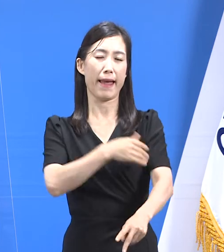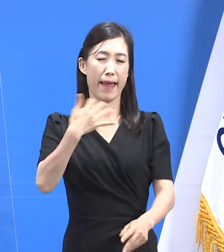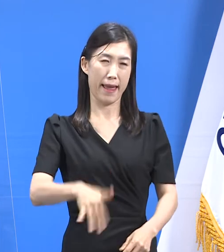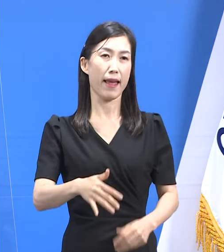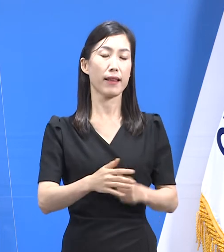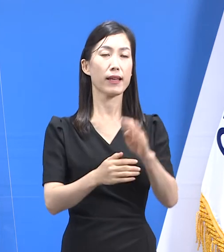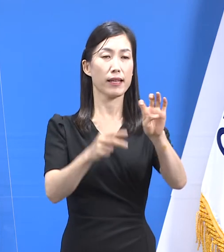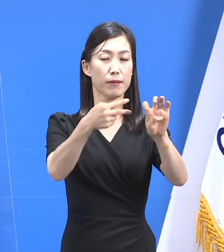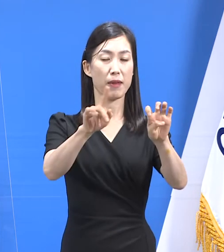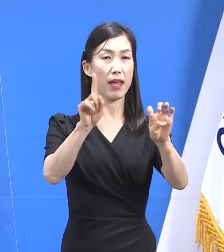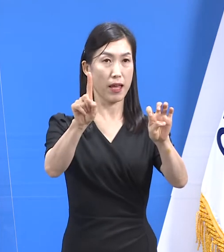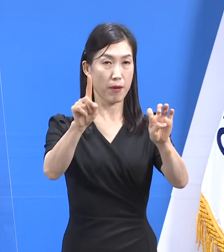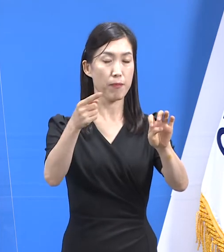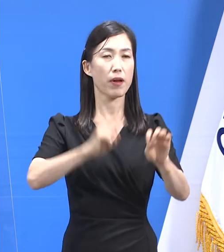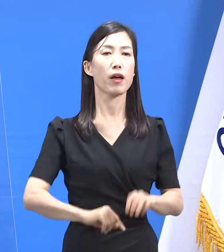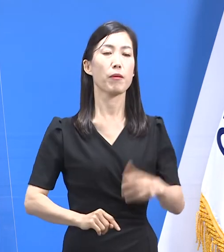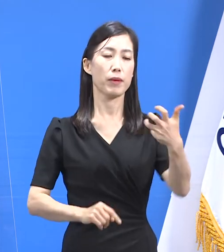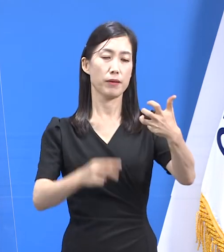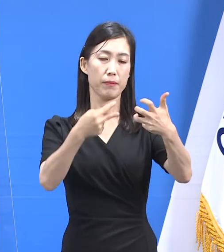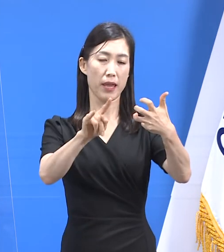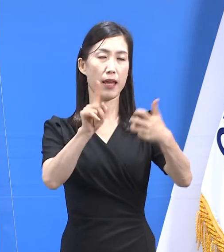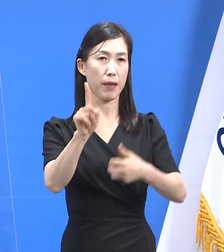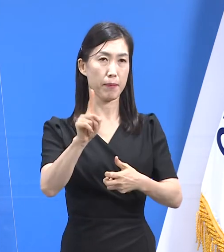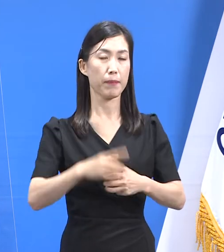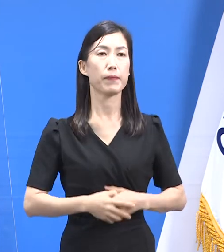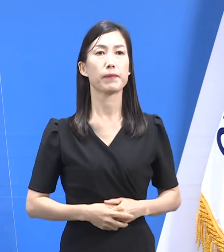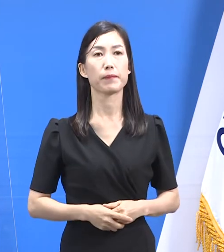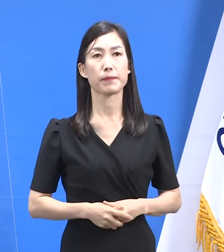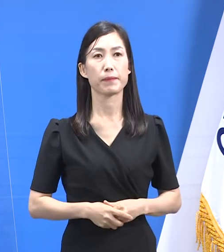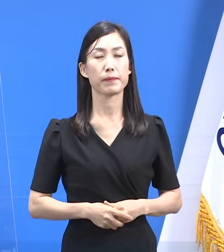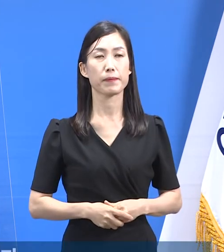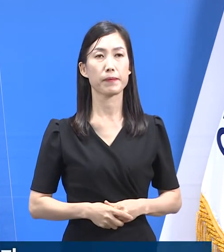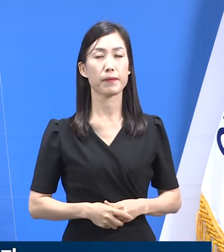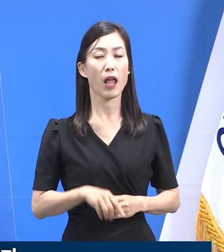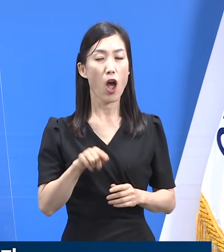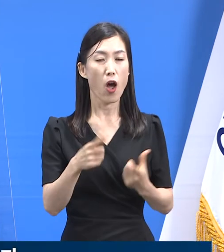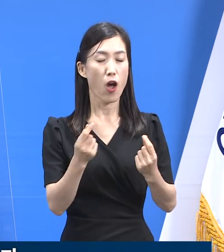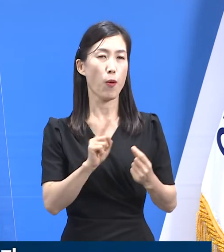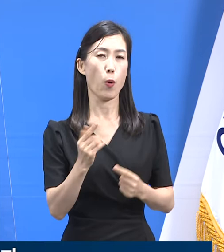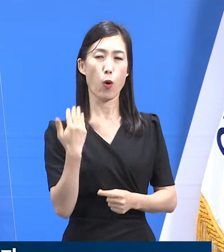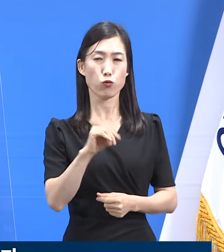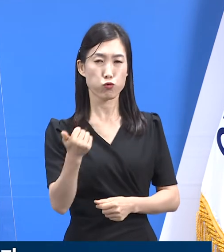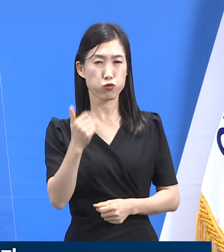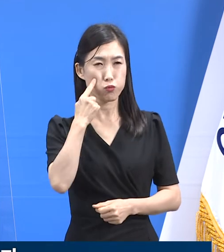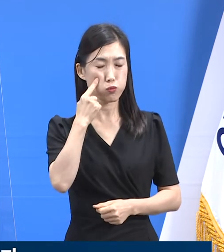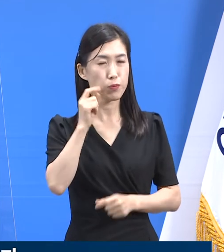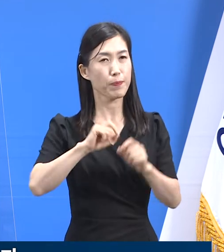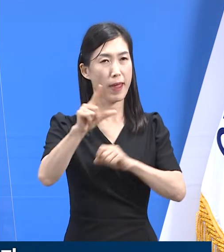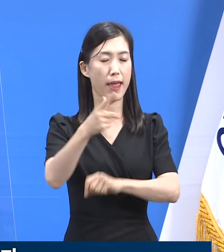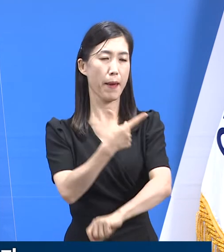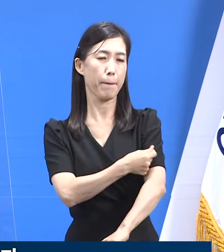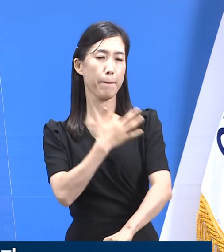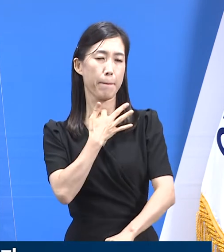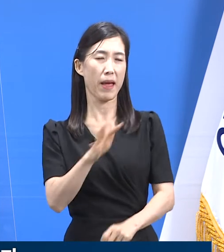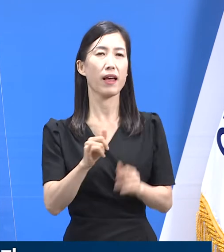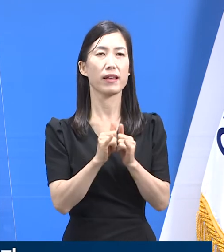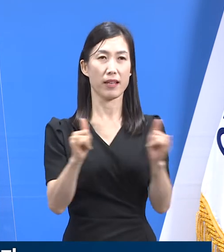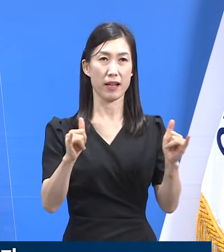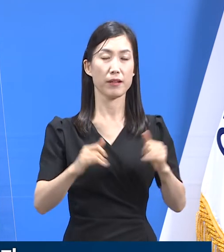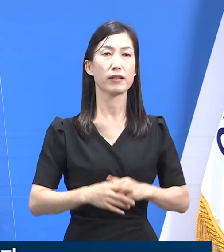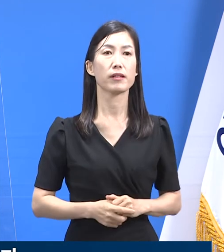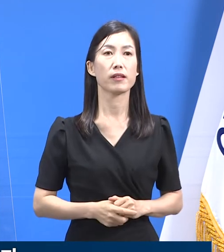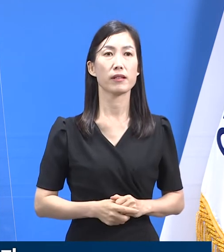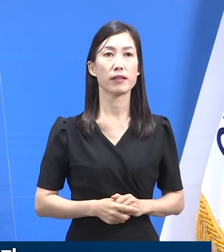각각 40대 1명, 80대 1명입니다. 이처럼 최근 사망자는 대부분 백신을 접종하지 않은